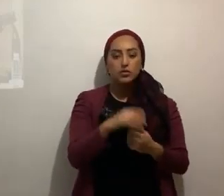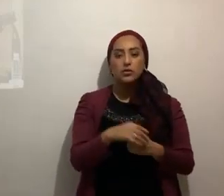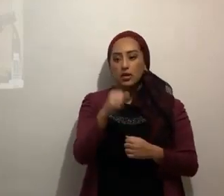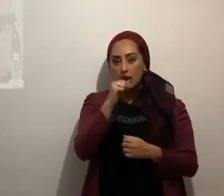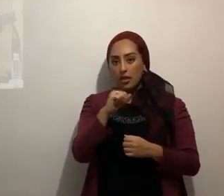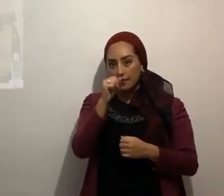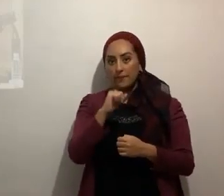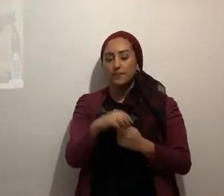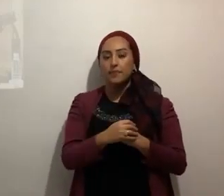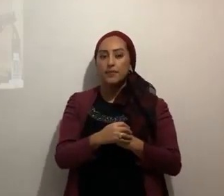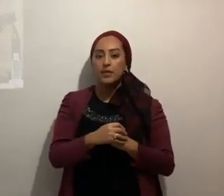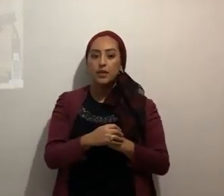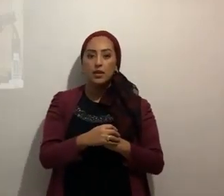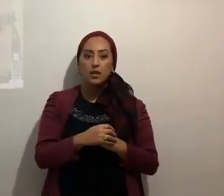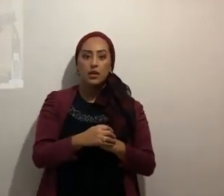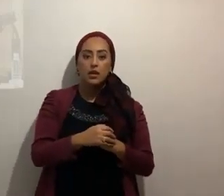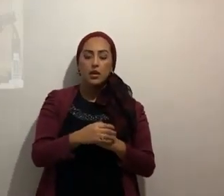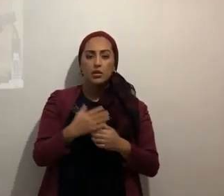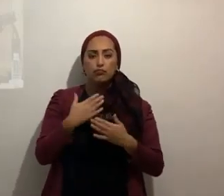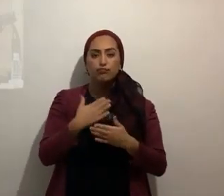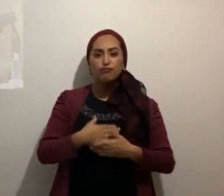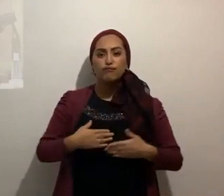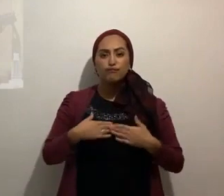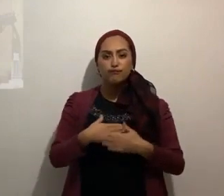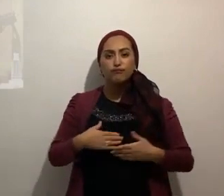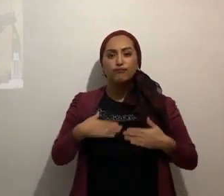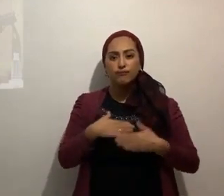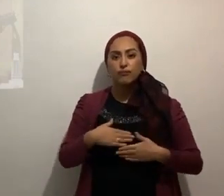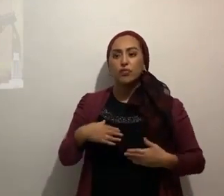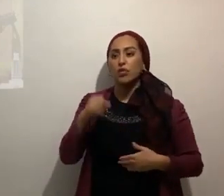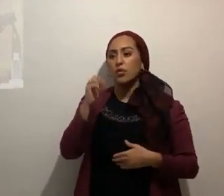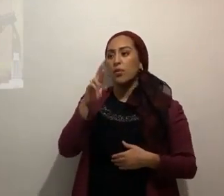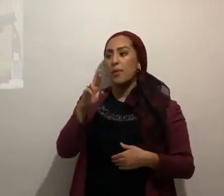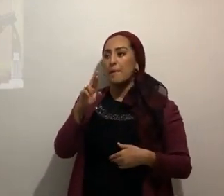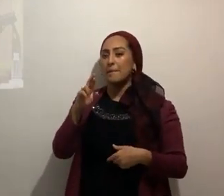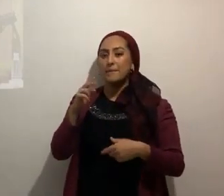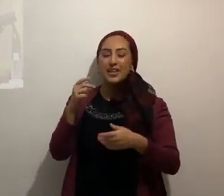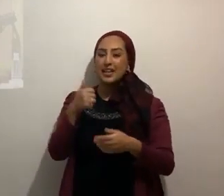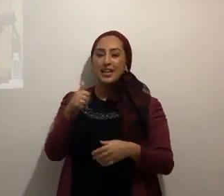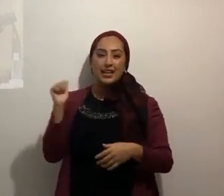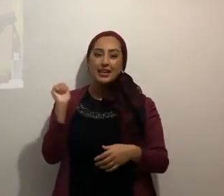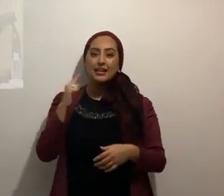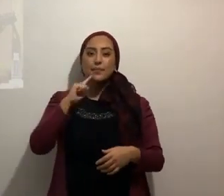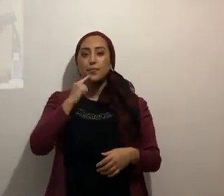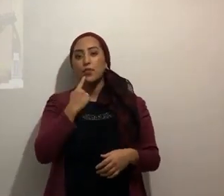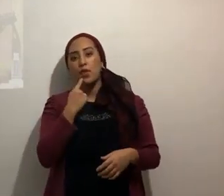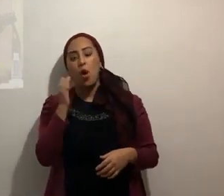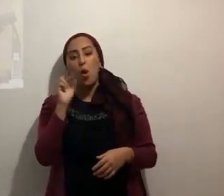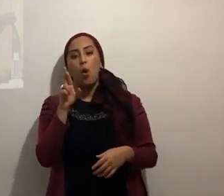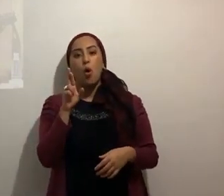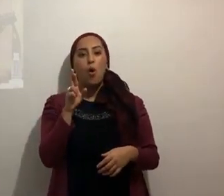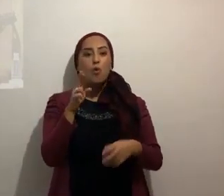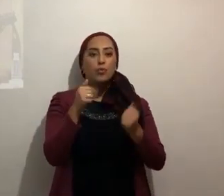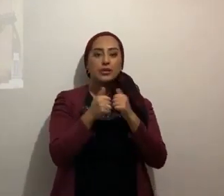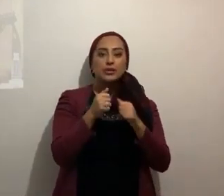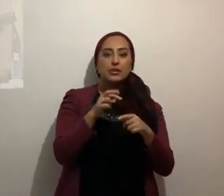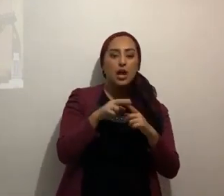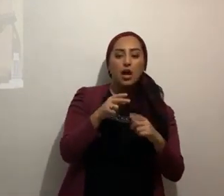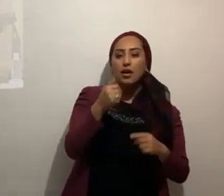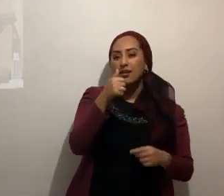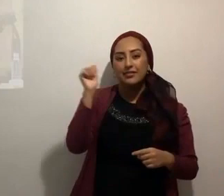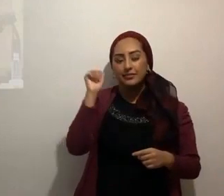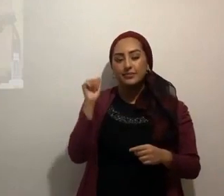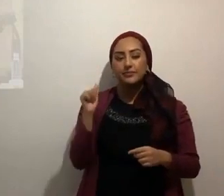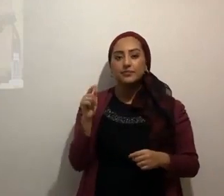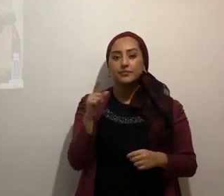¿Sí? Entonces, es placer que tengas un helado o una paleta helada, no sé, algo dulce o salado, es placer. No solamente